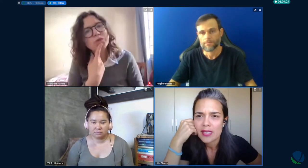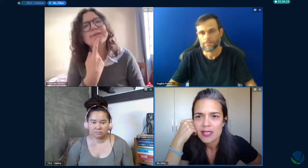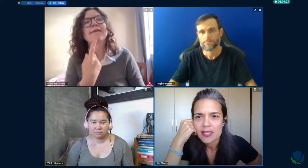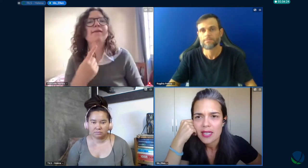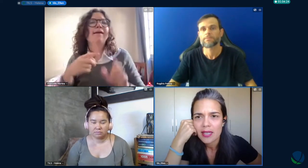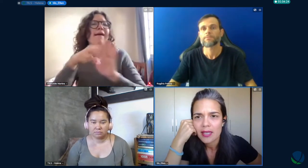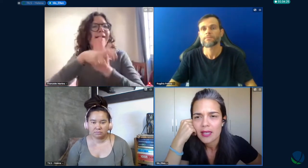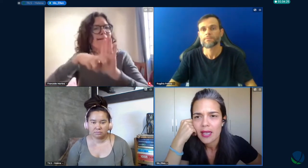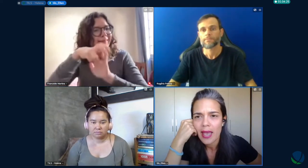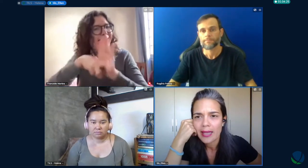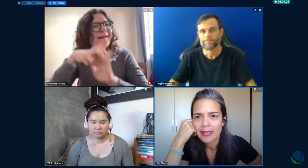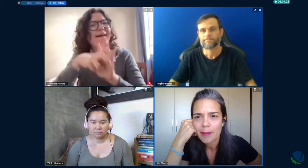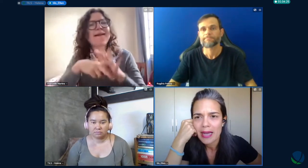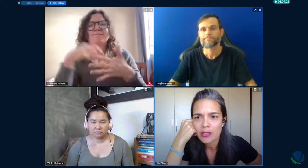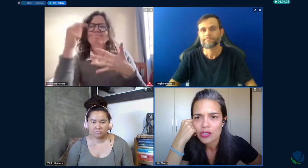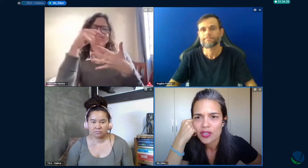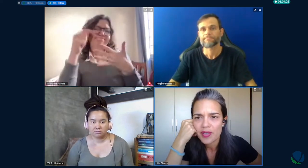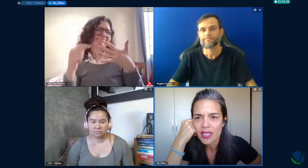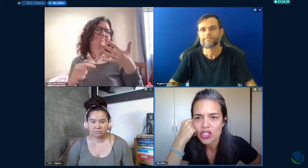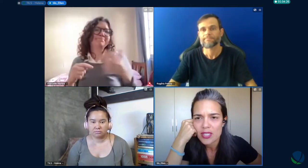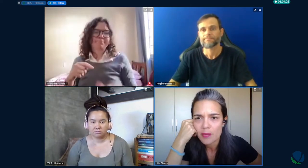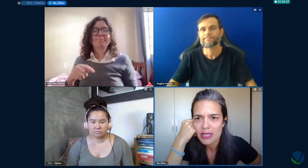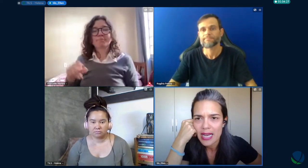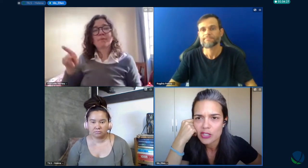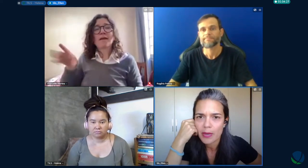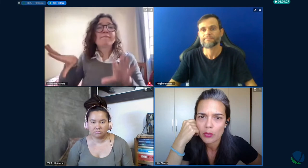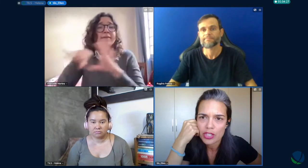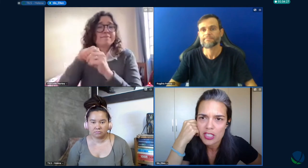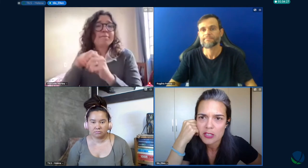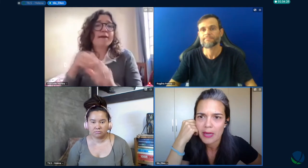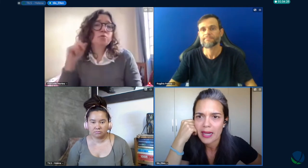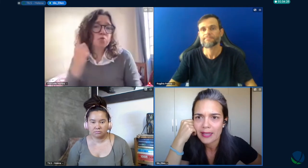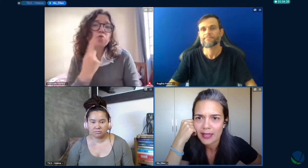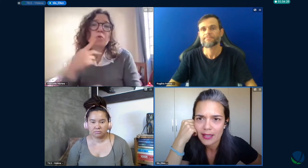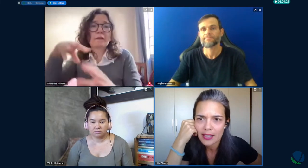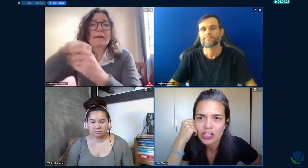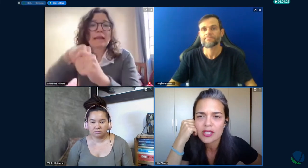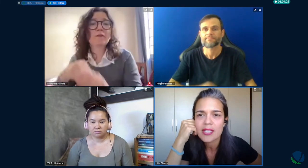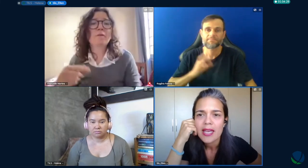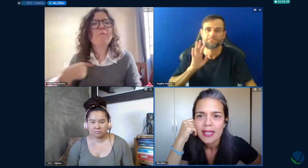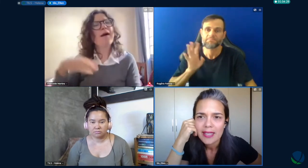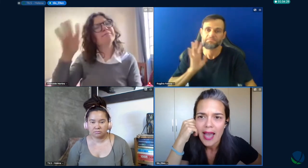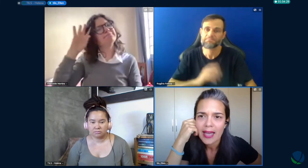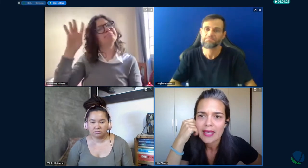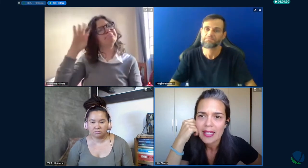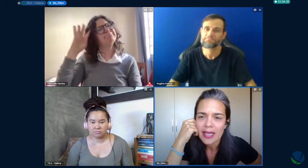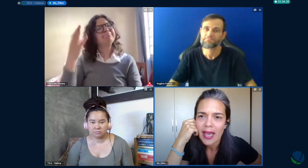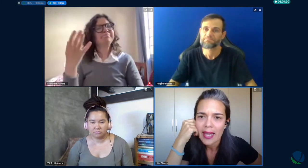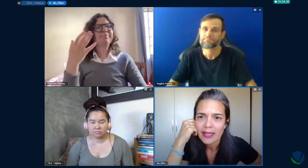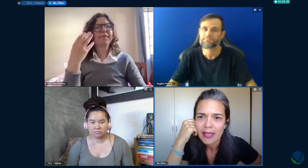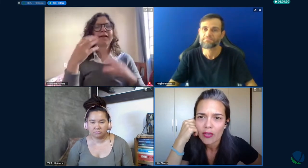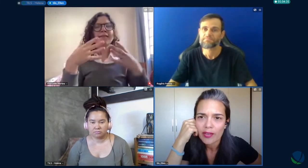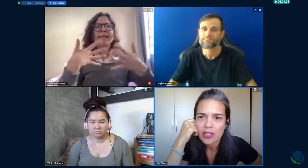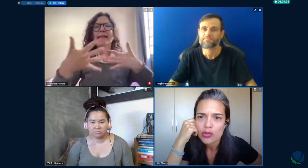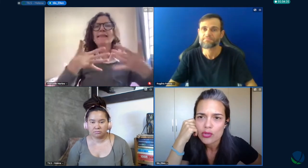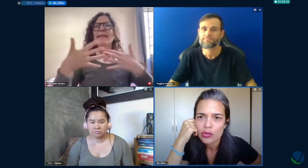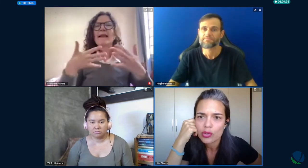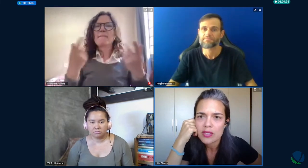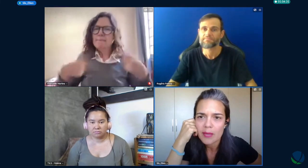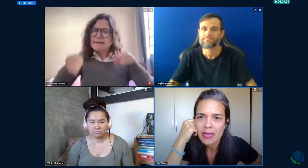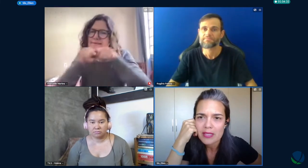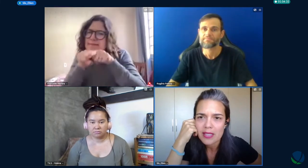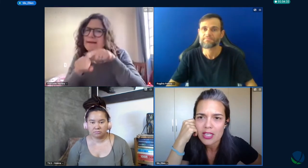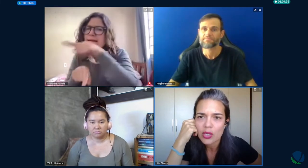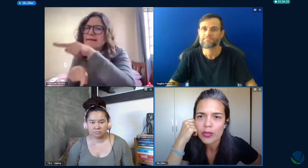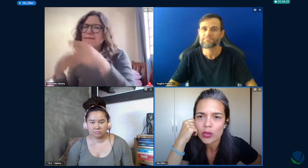Eu sei que existem trabalhos diferentes de acessibilidade para autistas, para cadeirantes, e aí talvez os